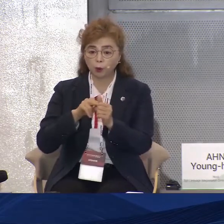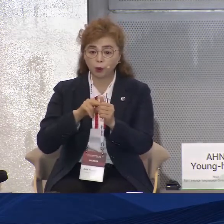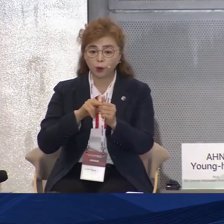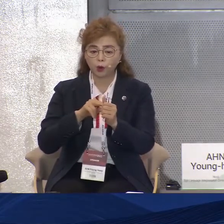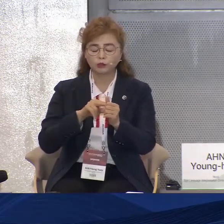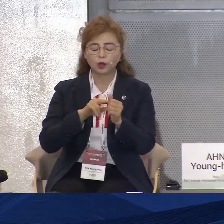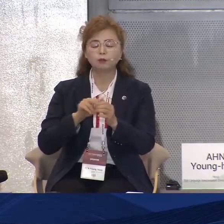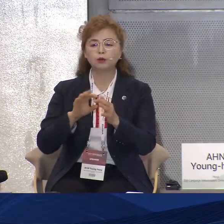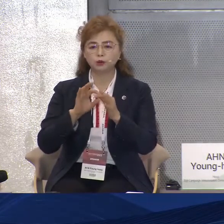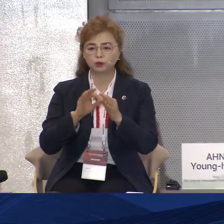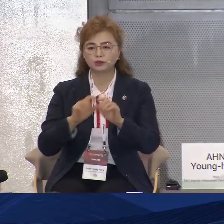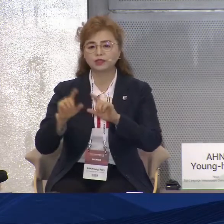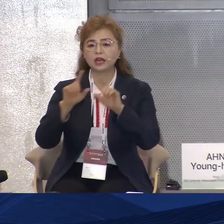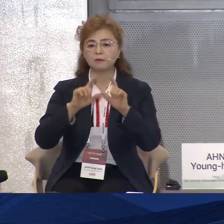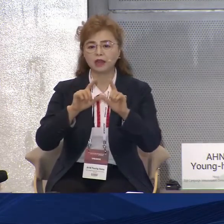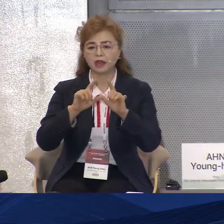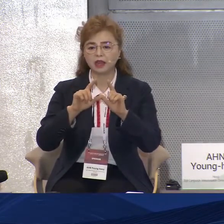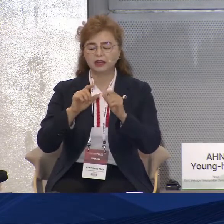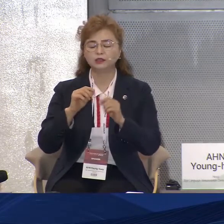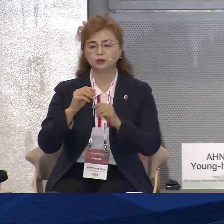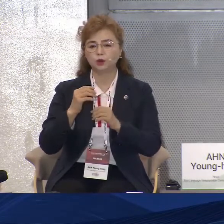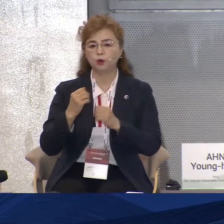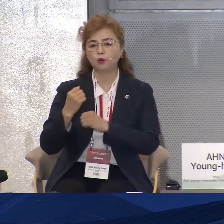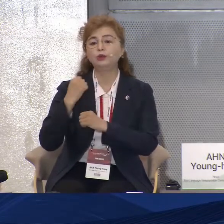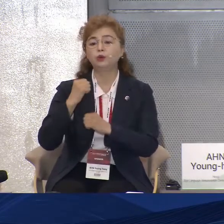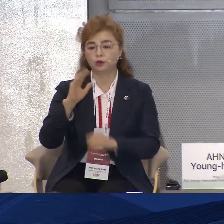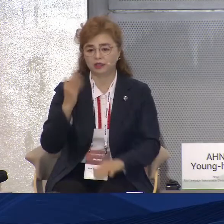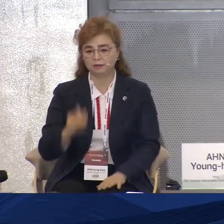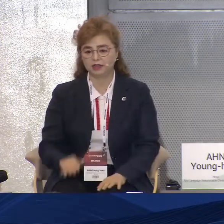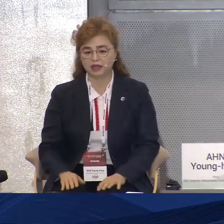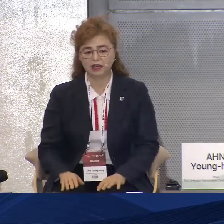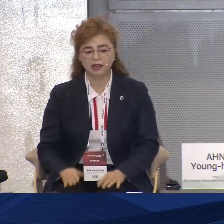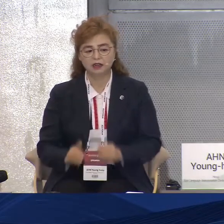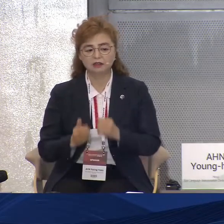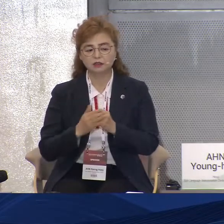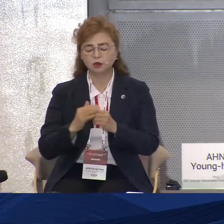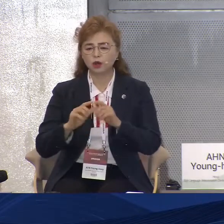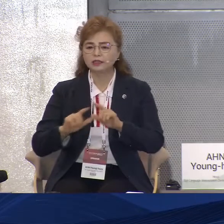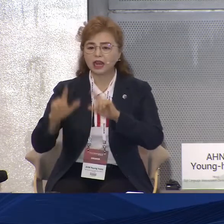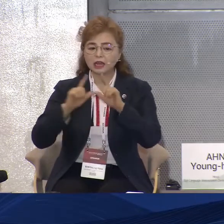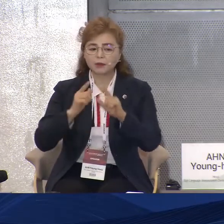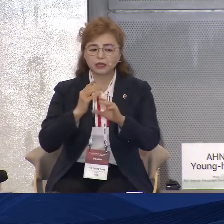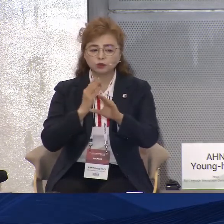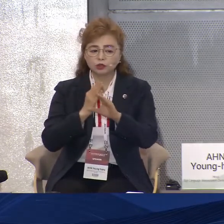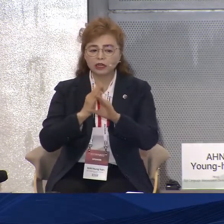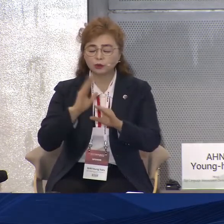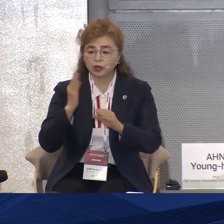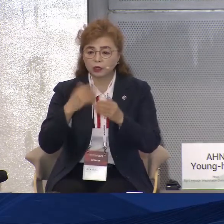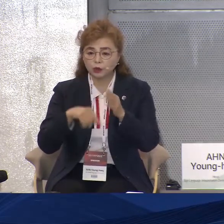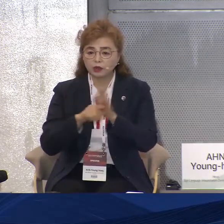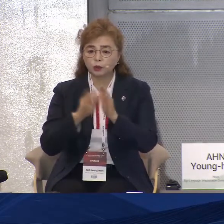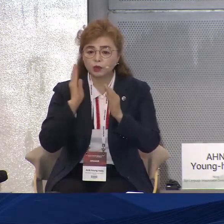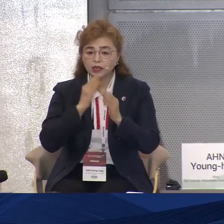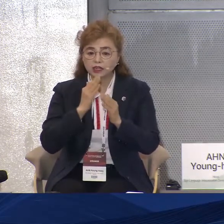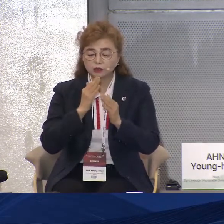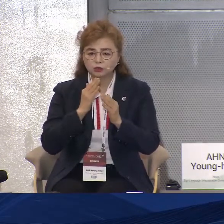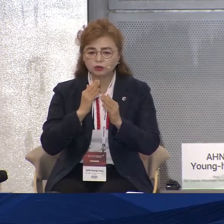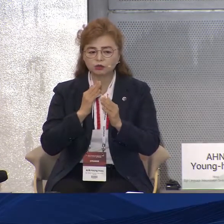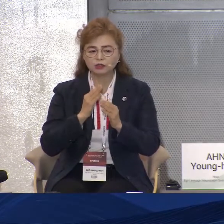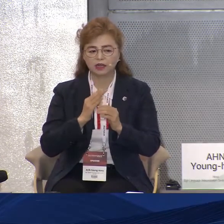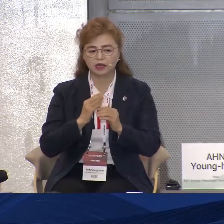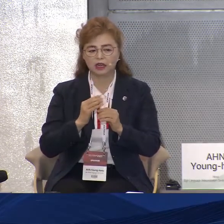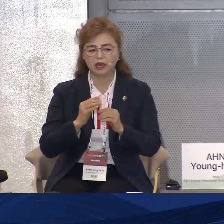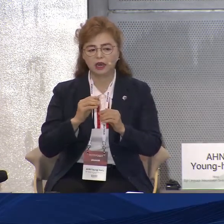바로 정보를 통해서 삶에 있어서 원동력이 됩니다. 그래서 삶의 주체가 되기 위한